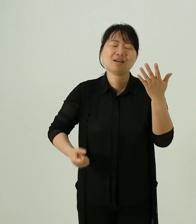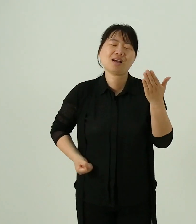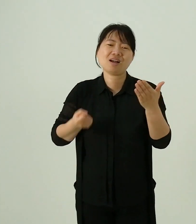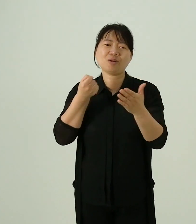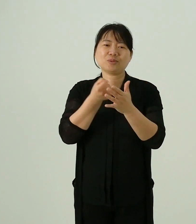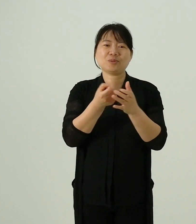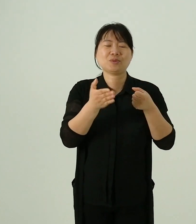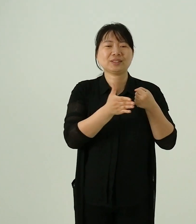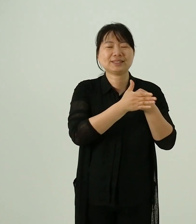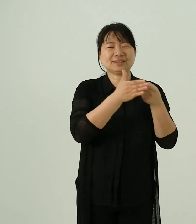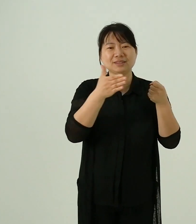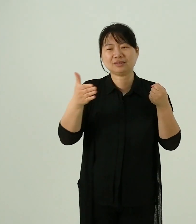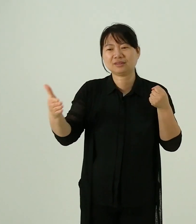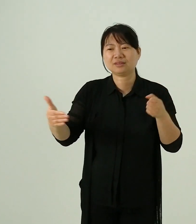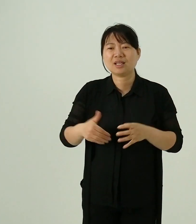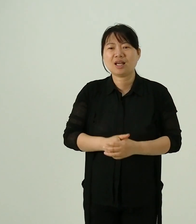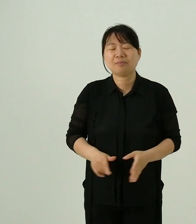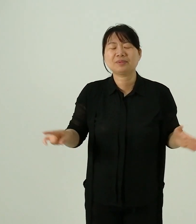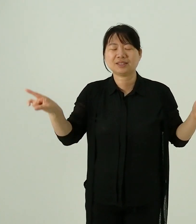확정되어 싸우니